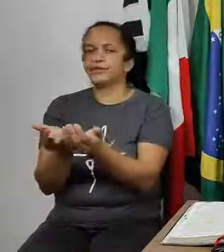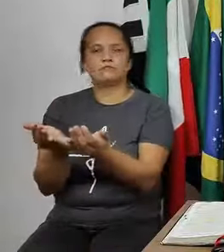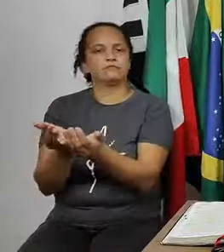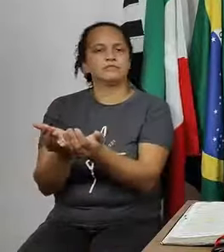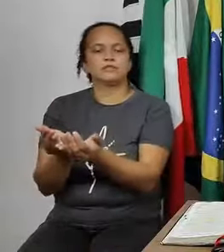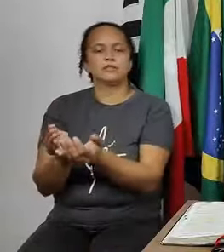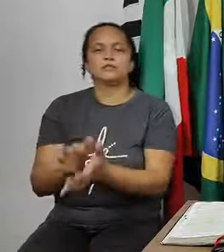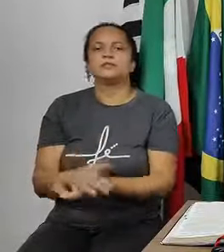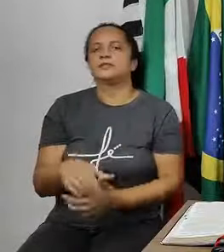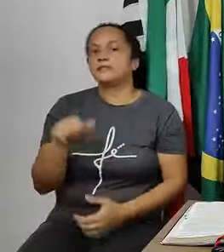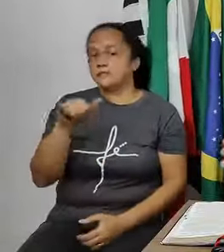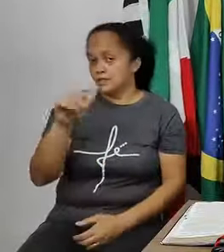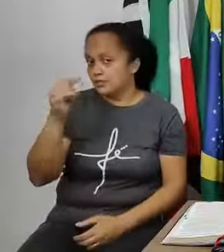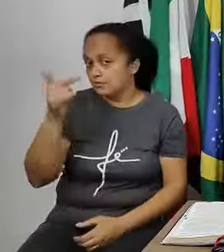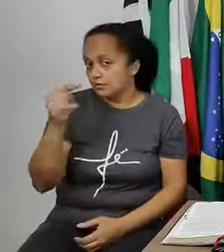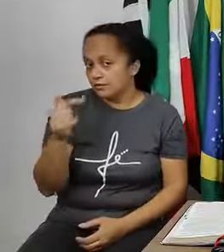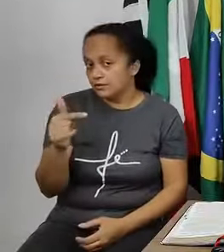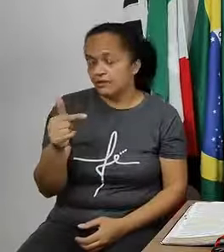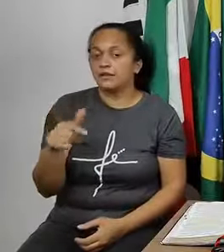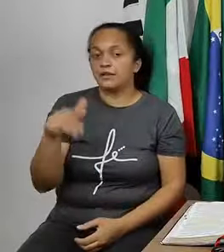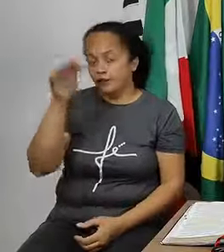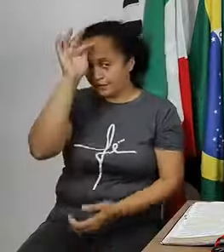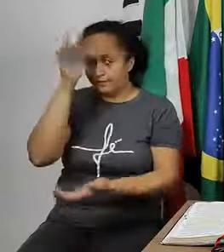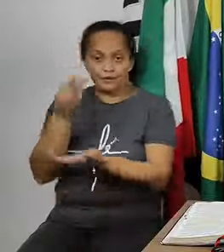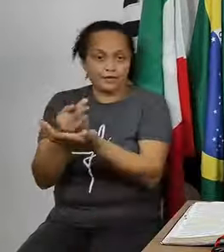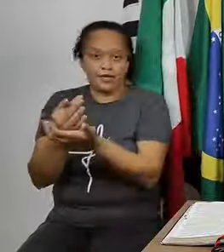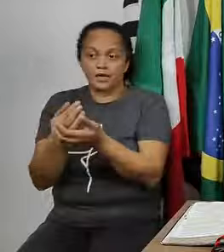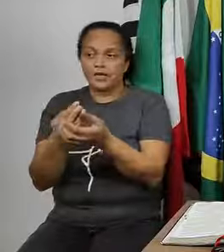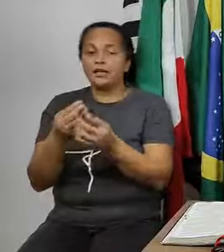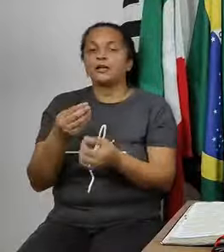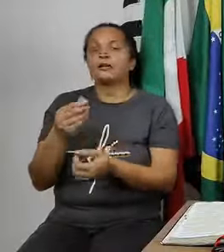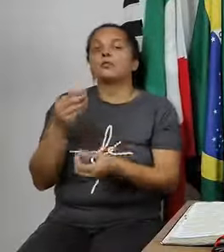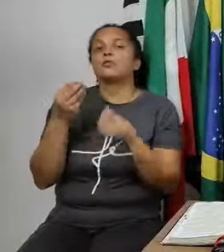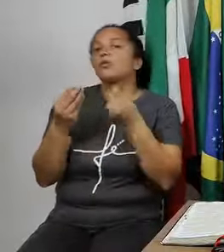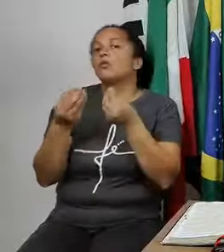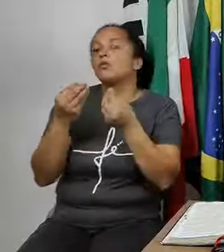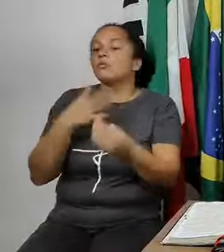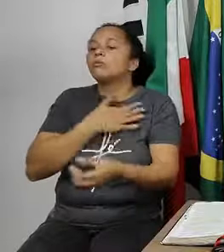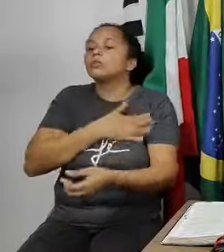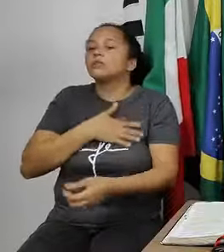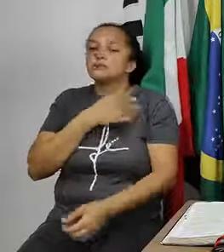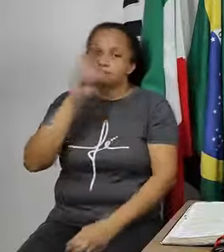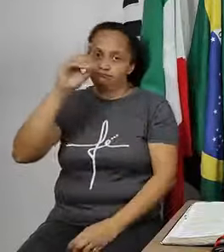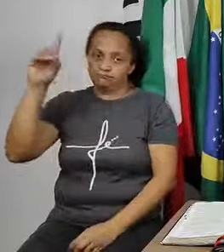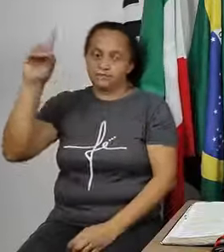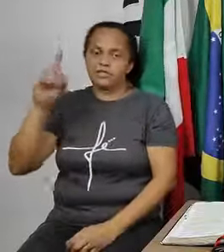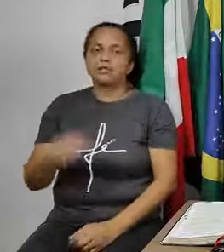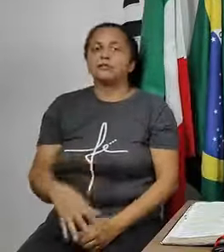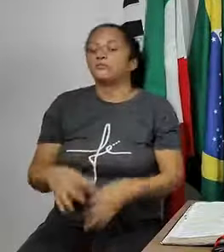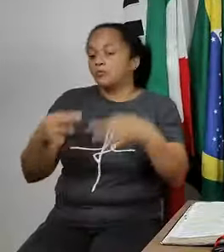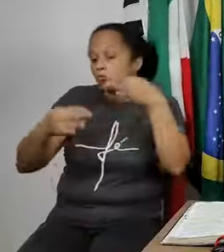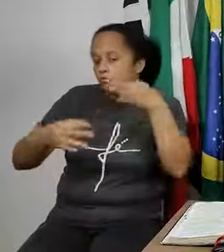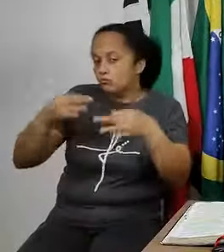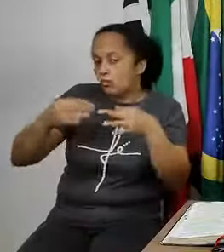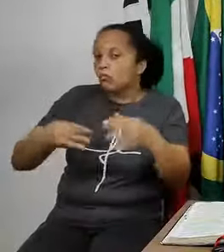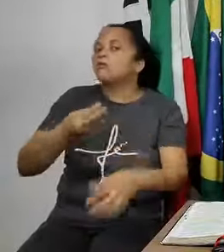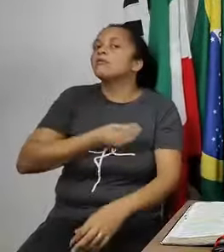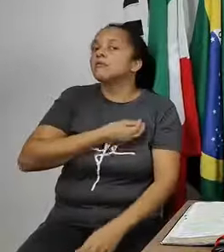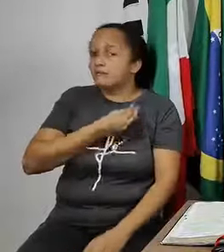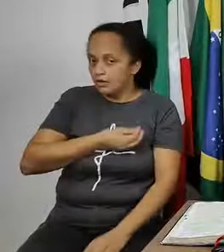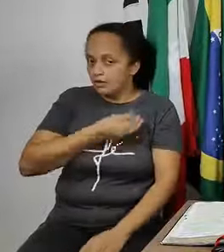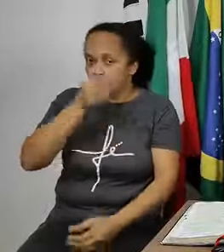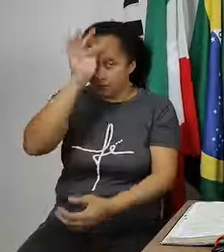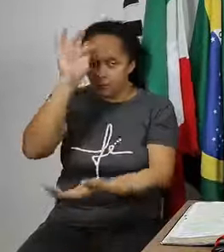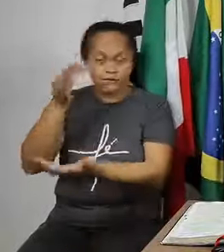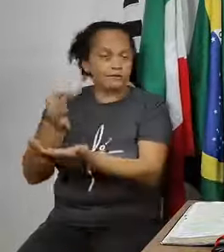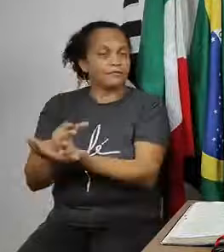impossível agradar a Deus. Hebreus 10:38 diz, o justo viverá pela fé. Efésios 2, do 8 ao